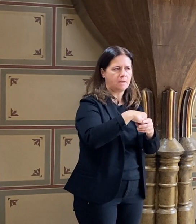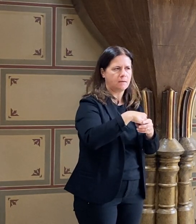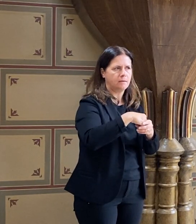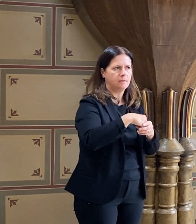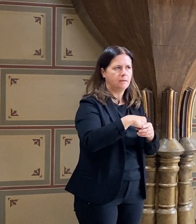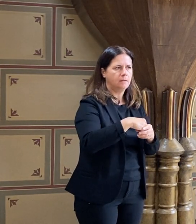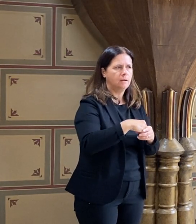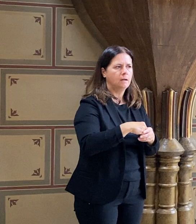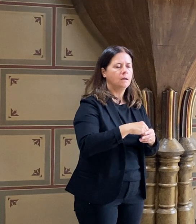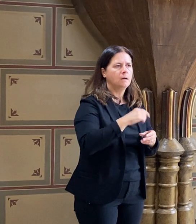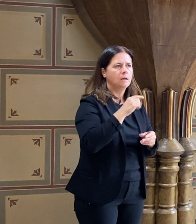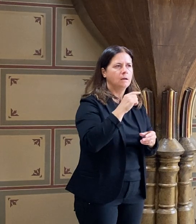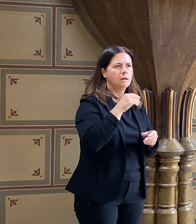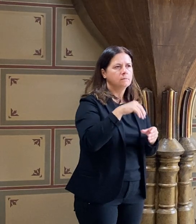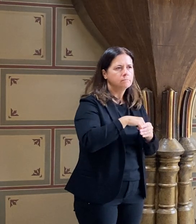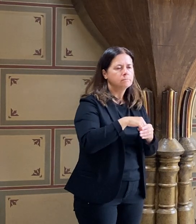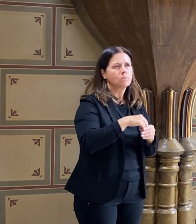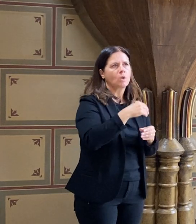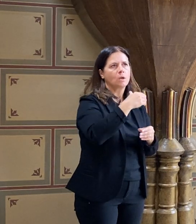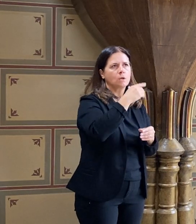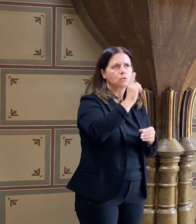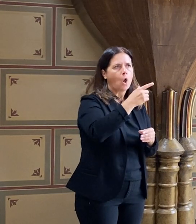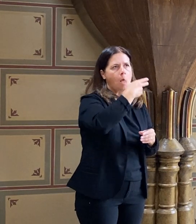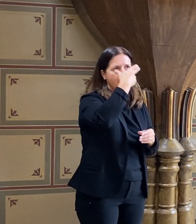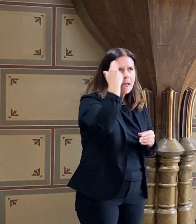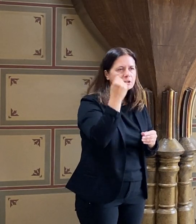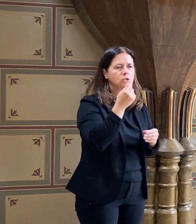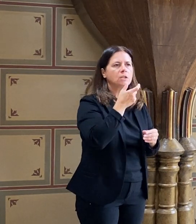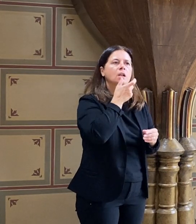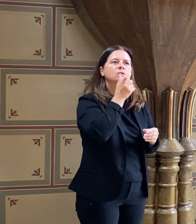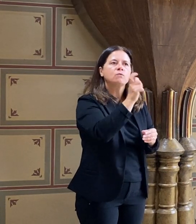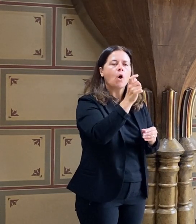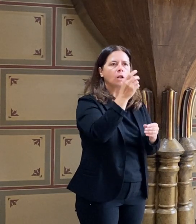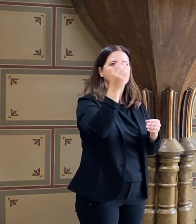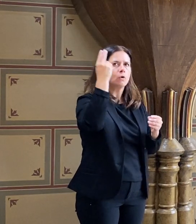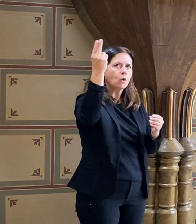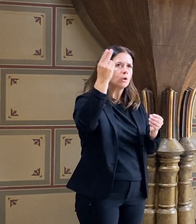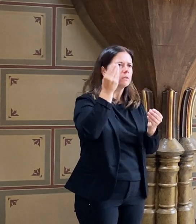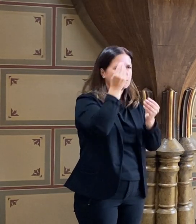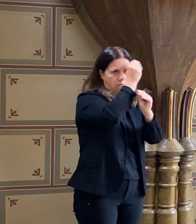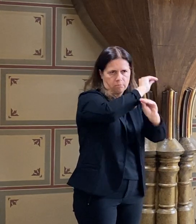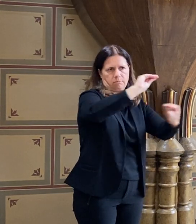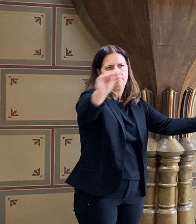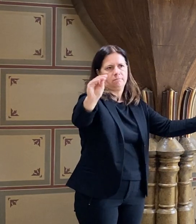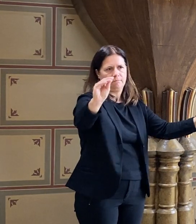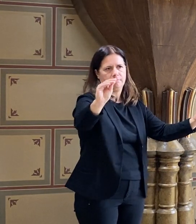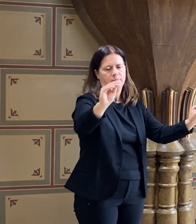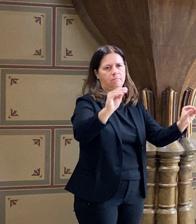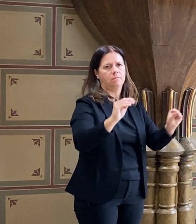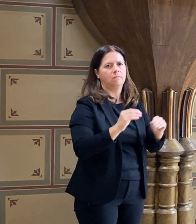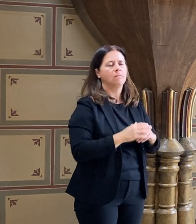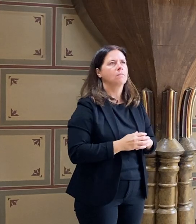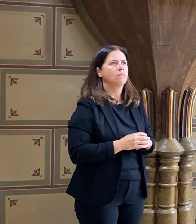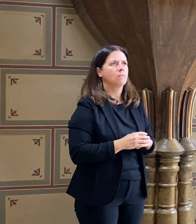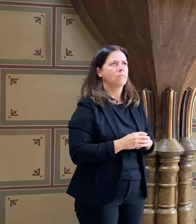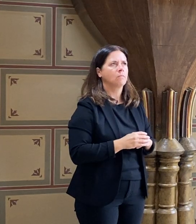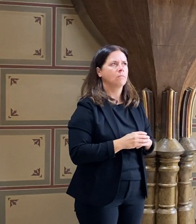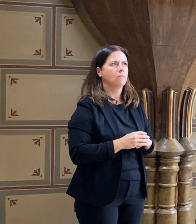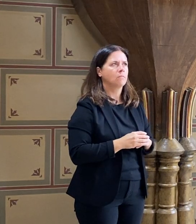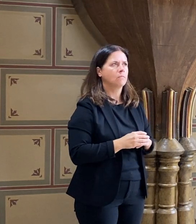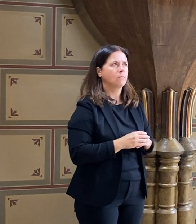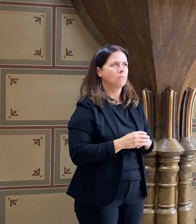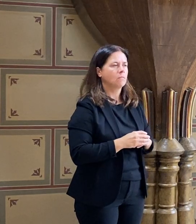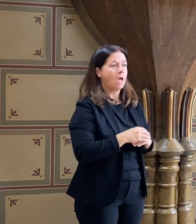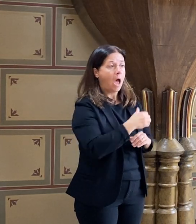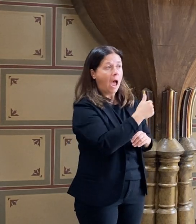geht, nach wie vor Menschen das Wort Gottes zu vermitteln. Denn die einen wollt